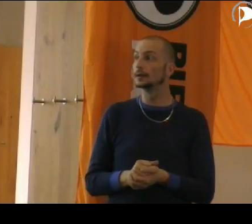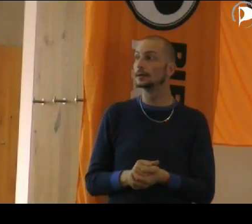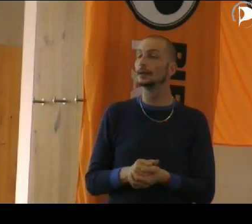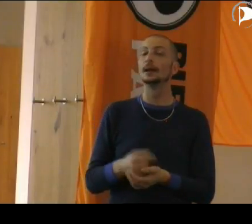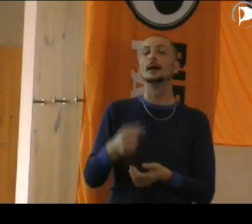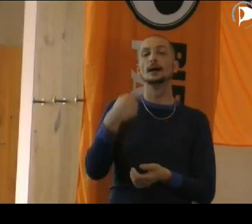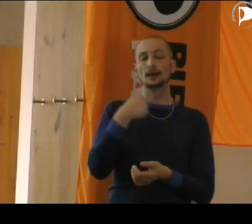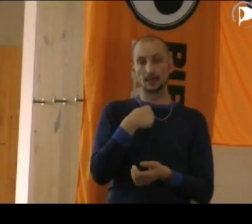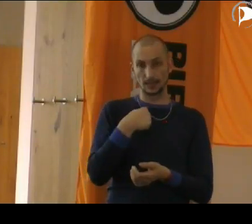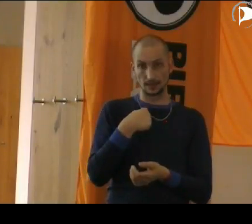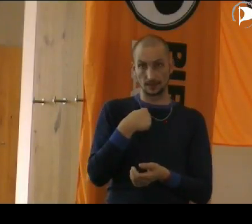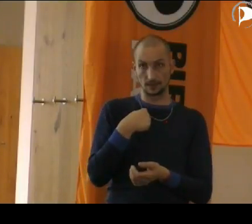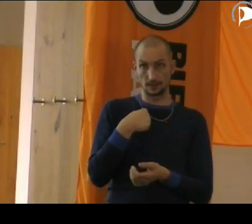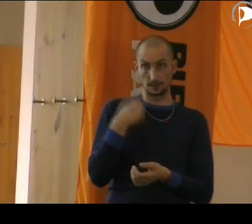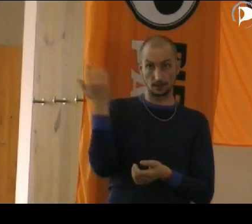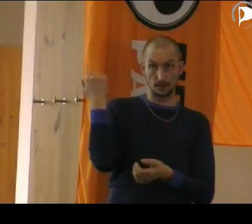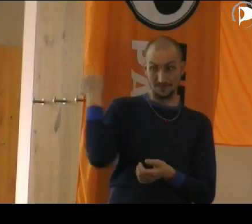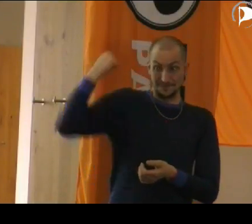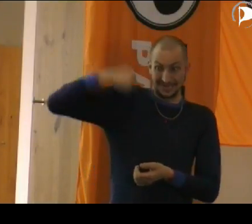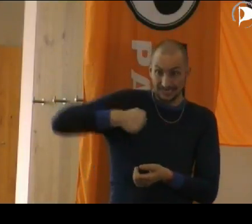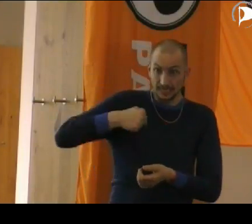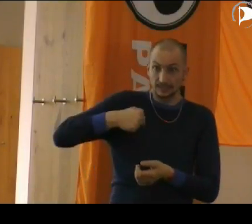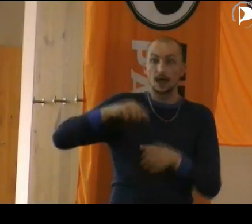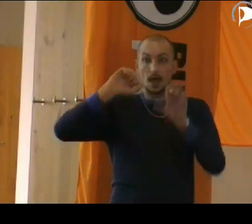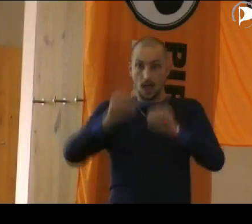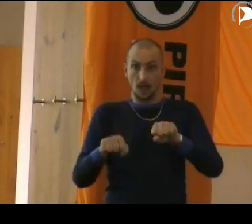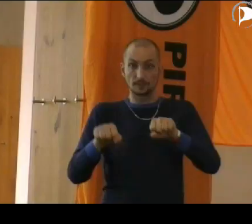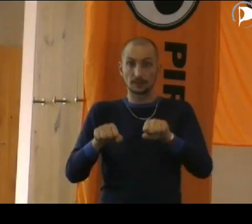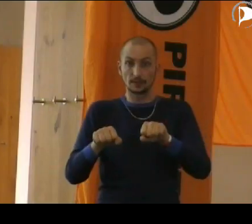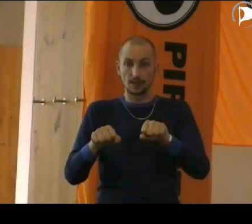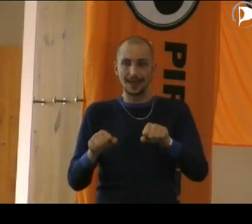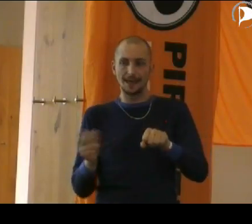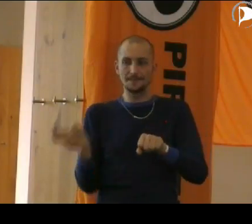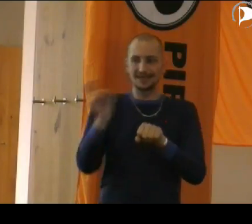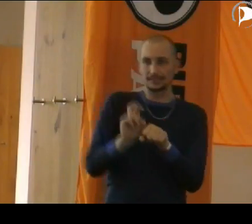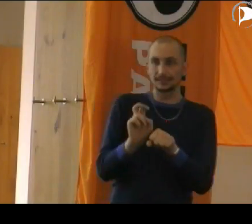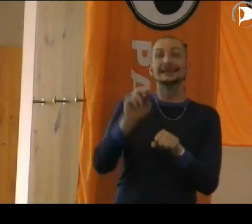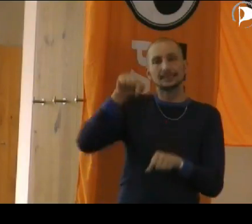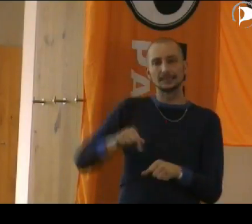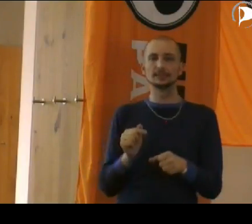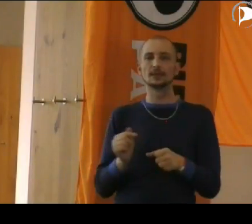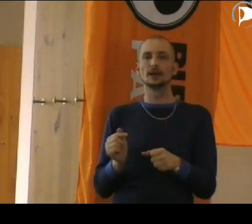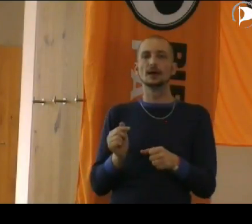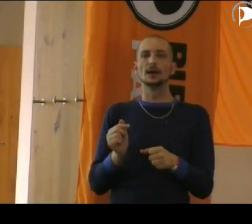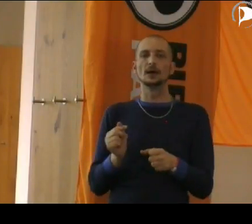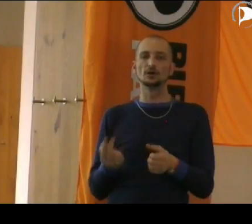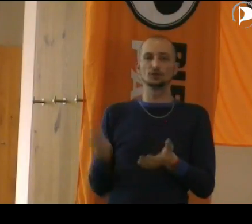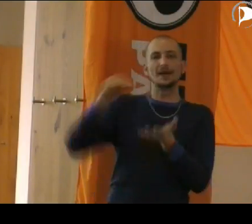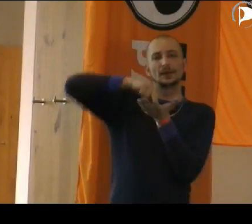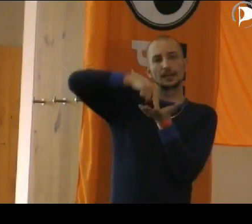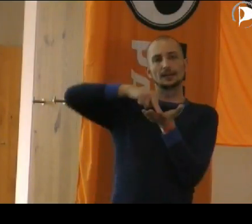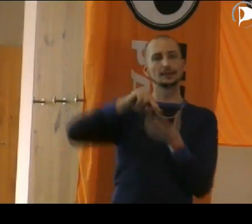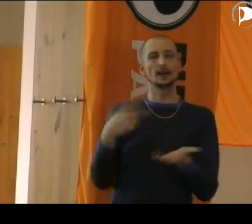amtierenden landesportal bisher als beisitzer kann in ihre stellvertreterin erledigen nicht